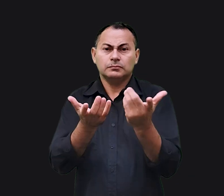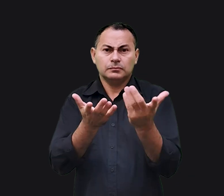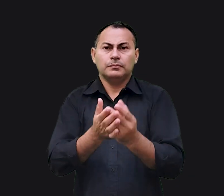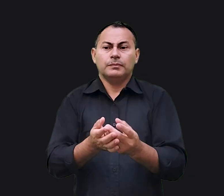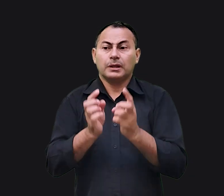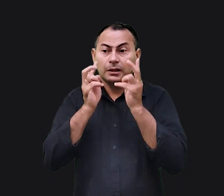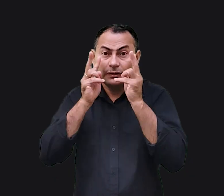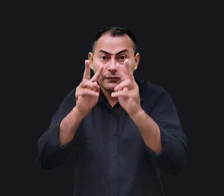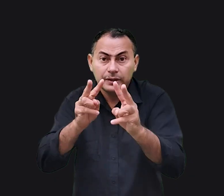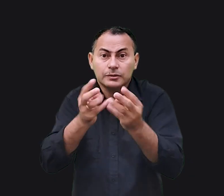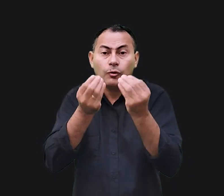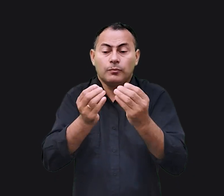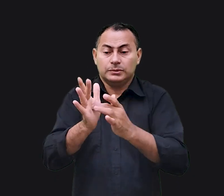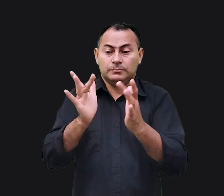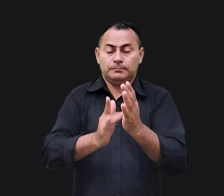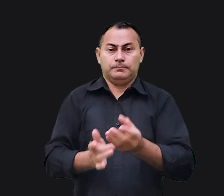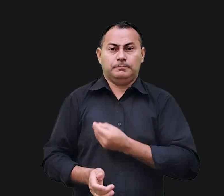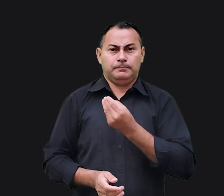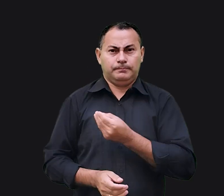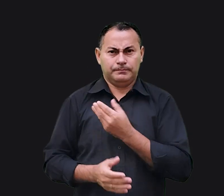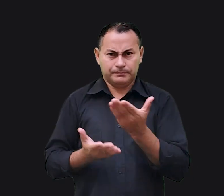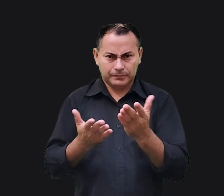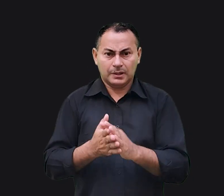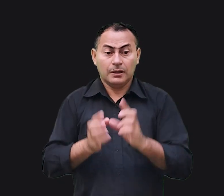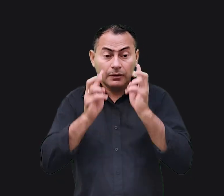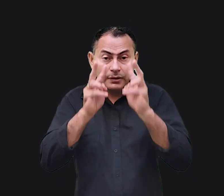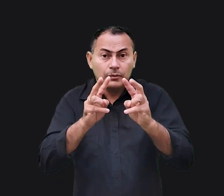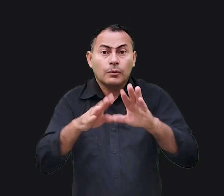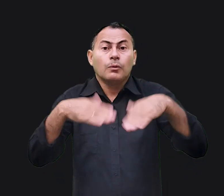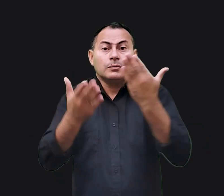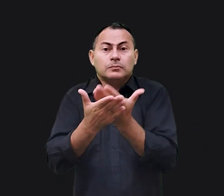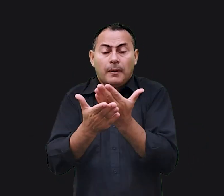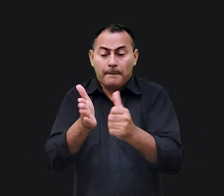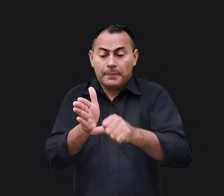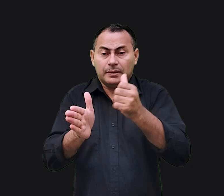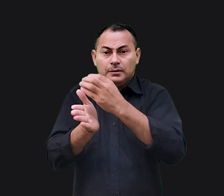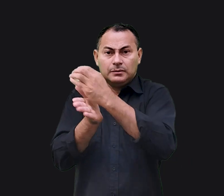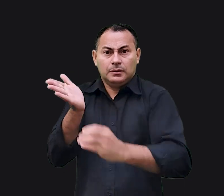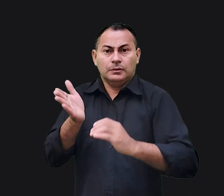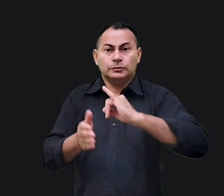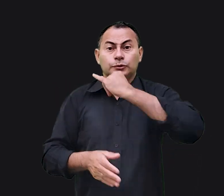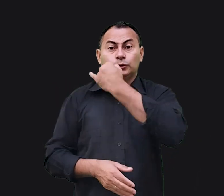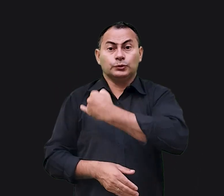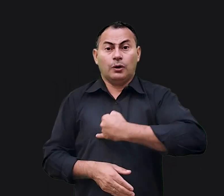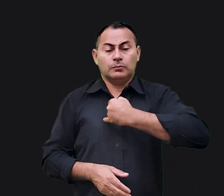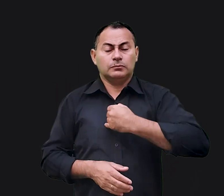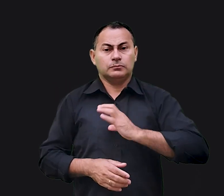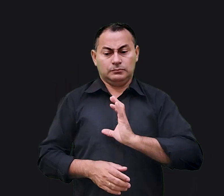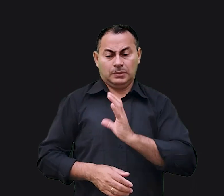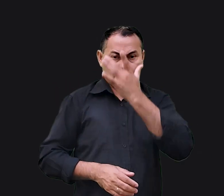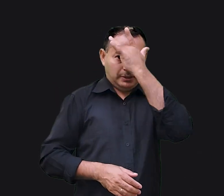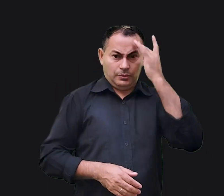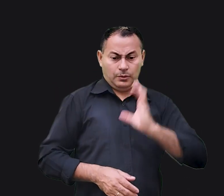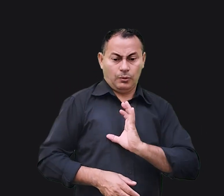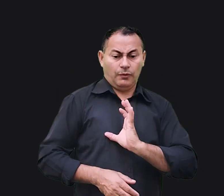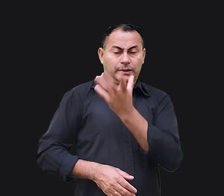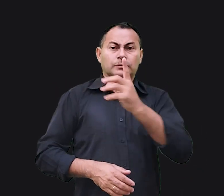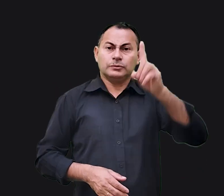eles vissem como ele vivia. Vimos isso quando estudamos o primeiro capítulo de João. Os convertidos do dia do Pentecostes